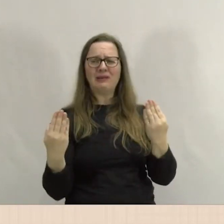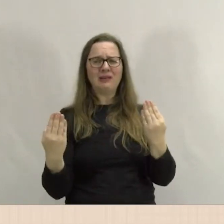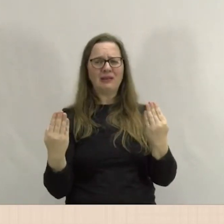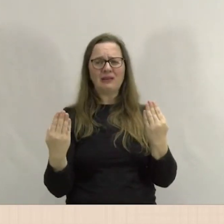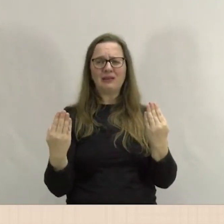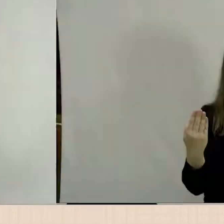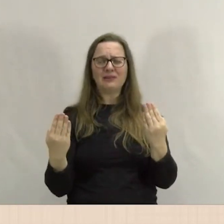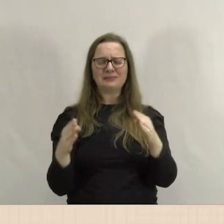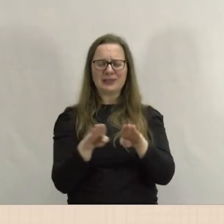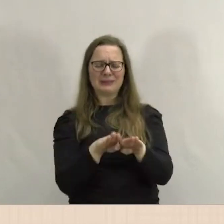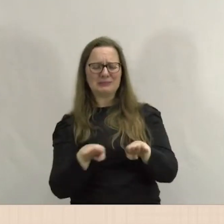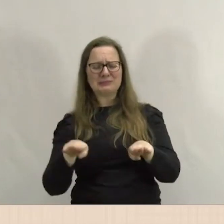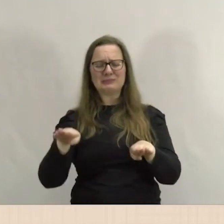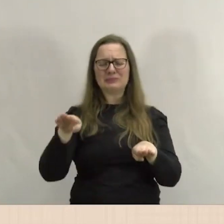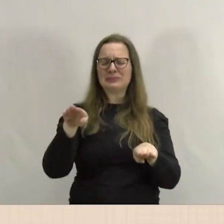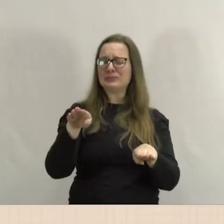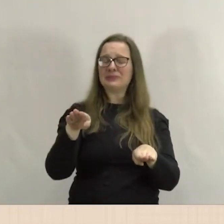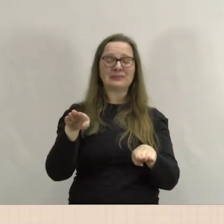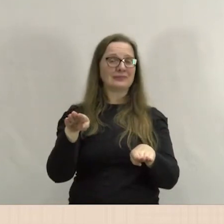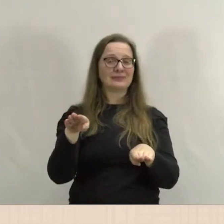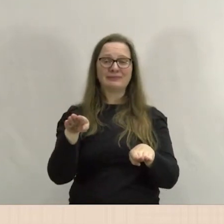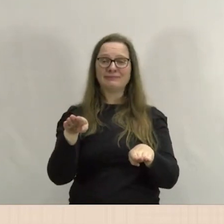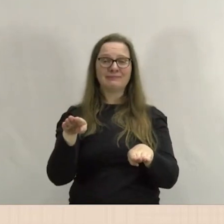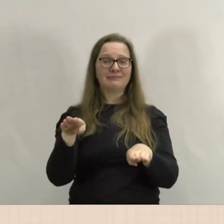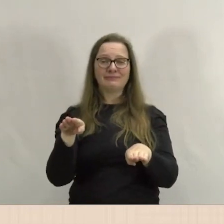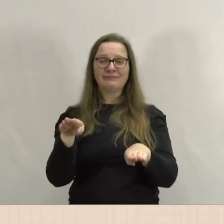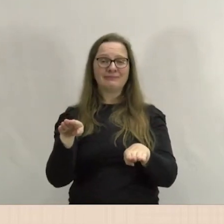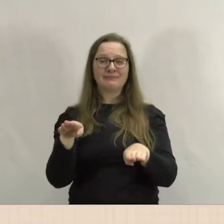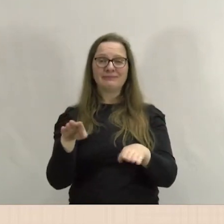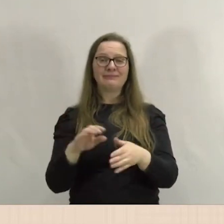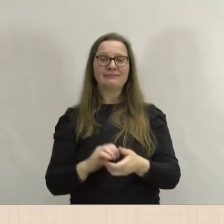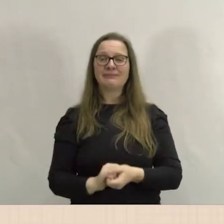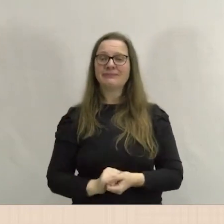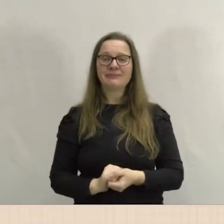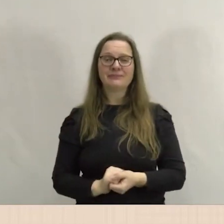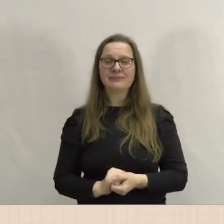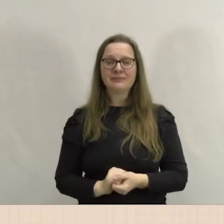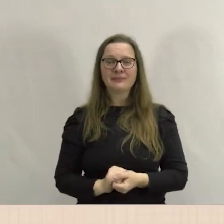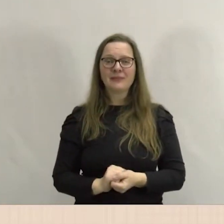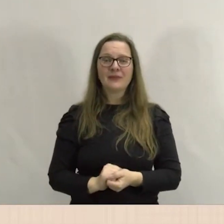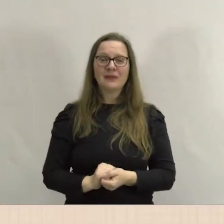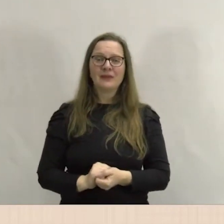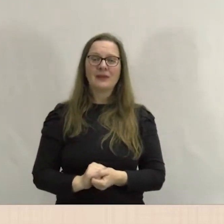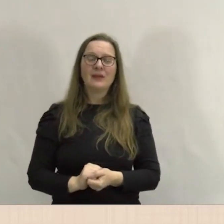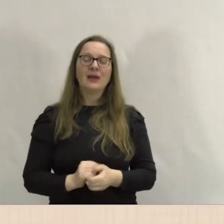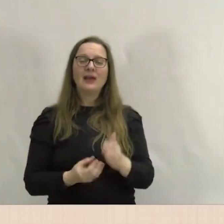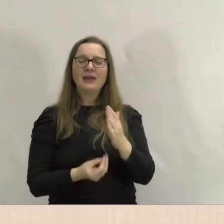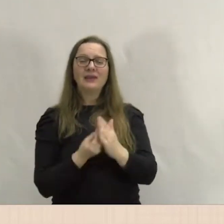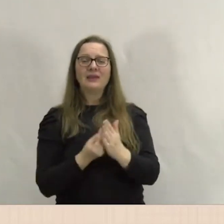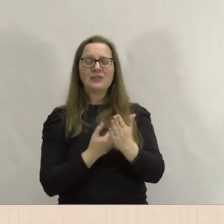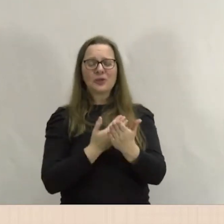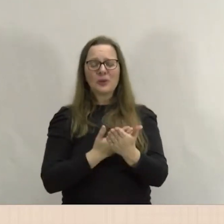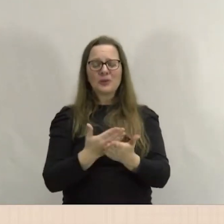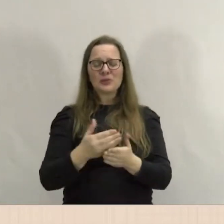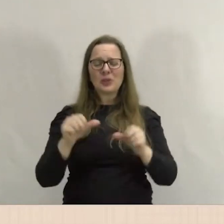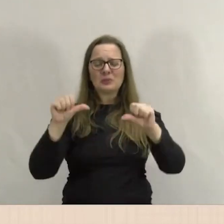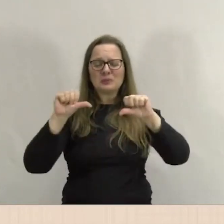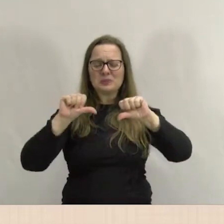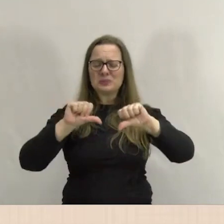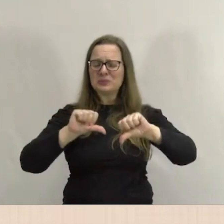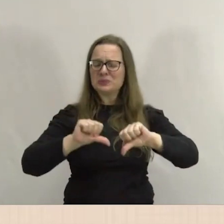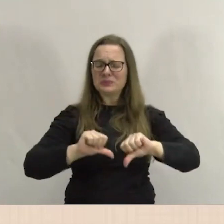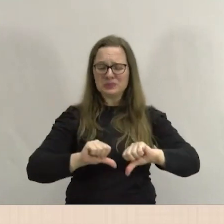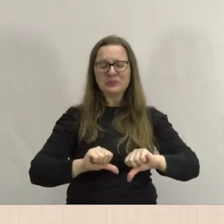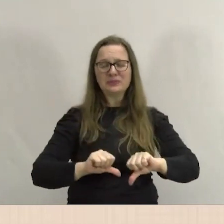Assim, o amor por cargos e pela preeminência na igreja, ser o primeiro na igreja, se manifestou já